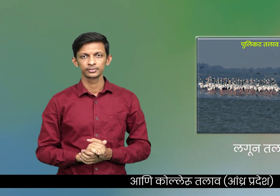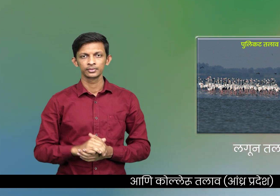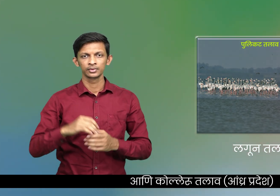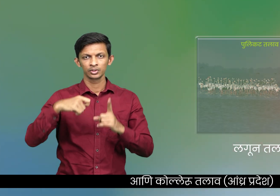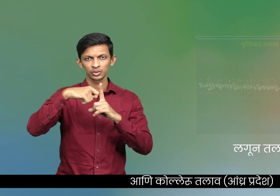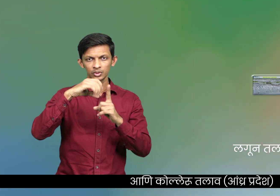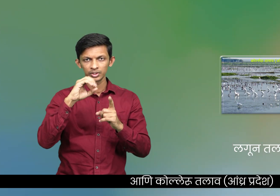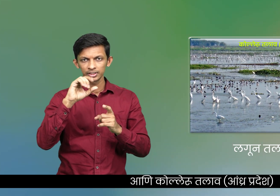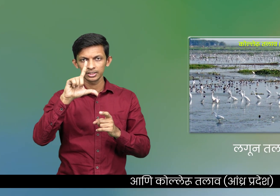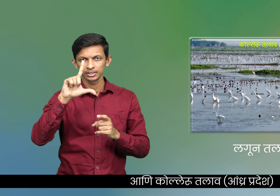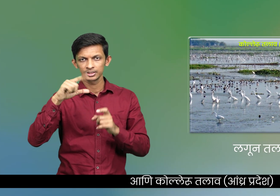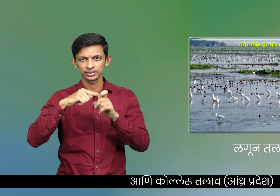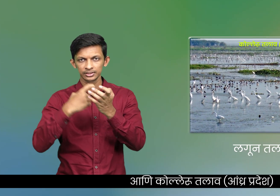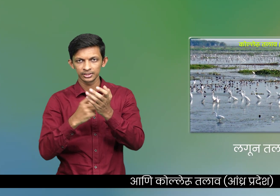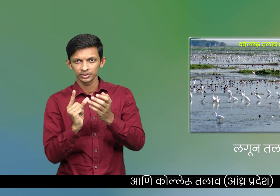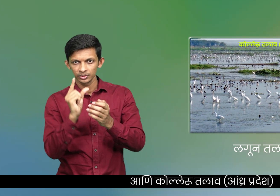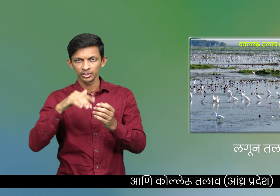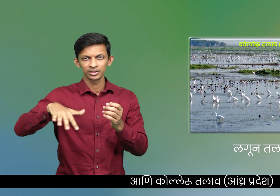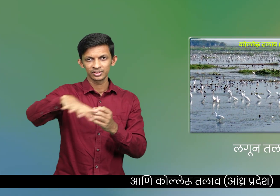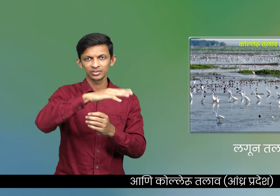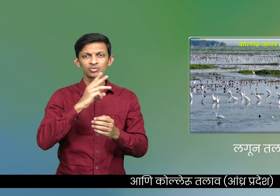आणि कोल्लेरू तलाव आंध्र प्रदेश.